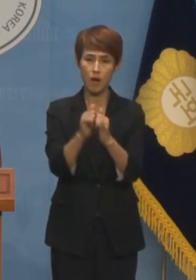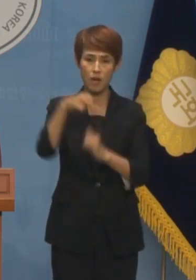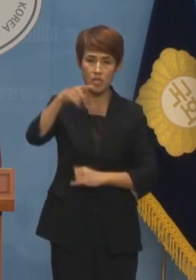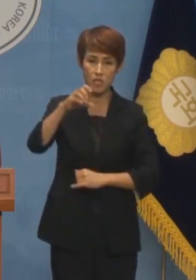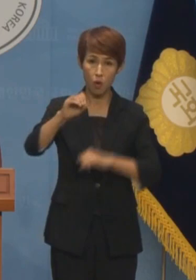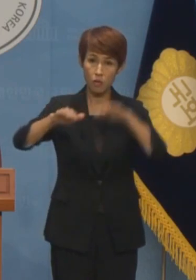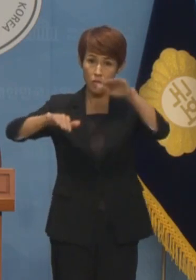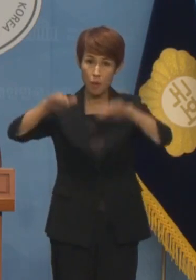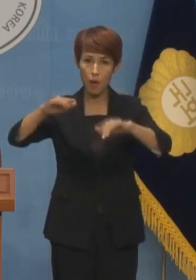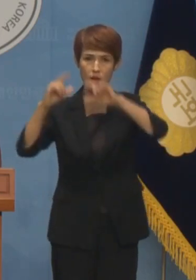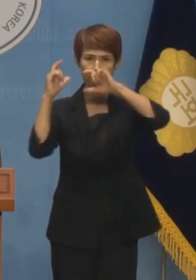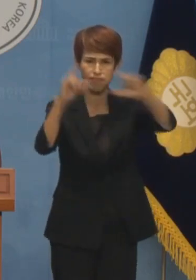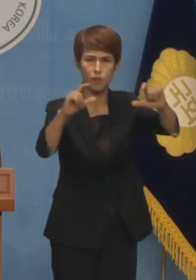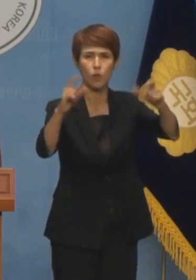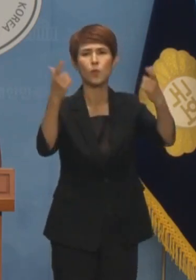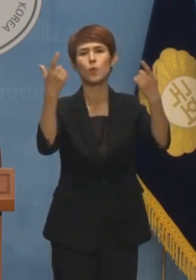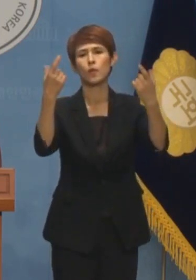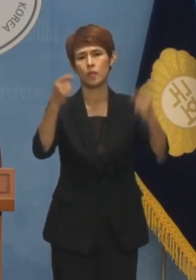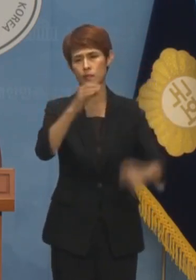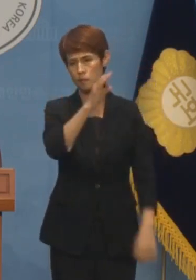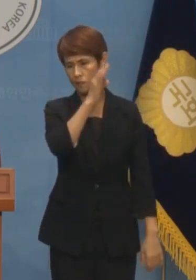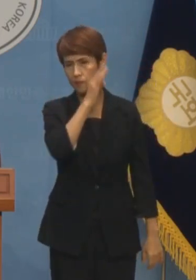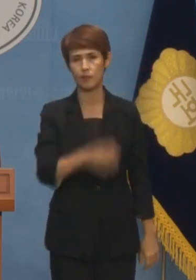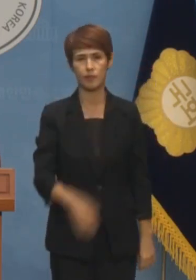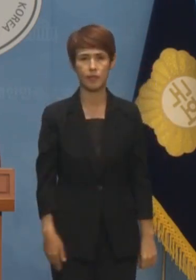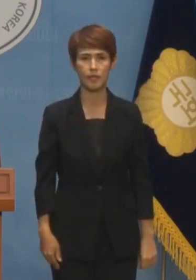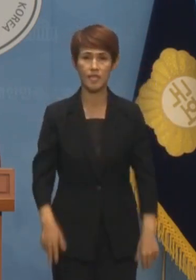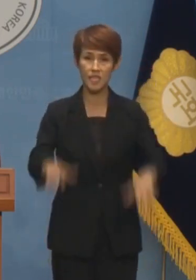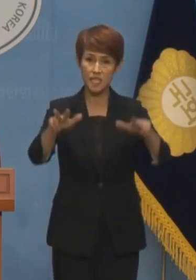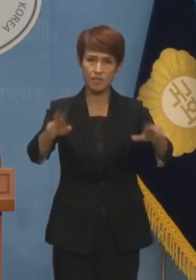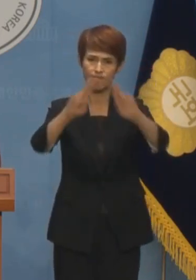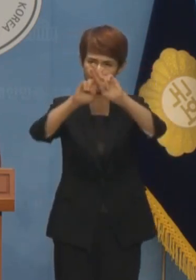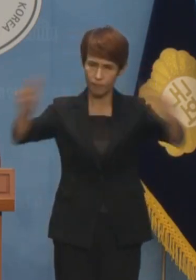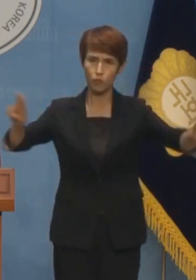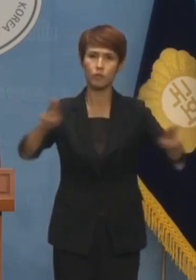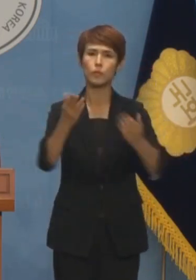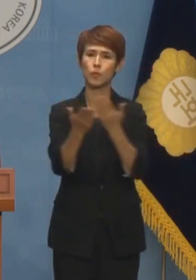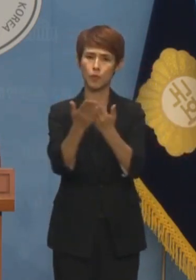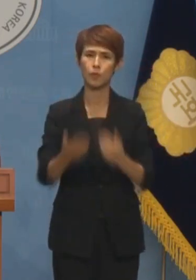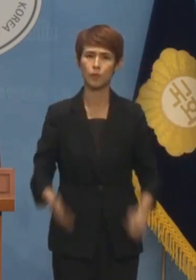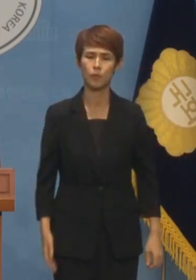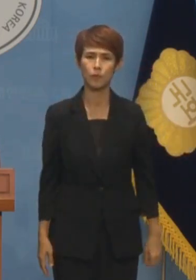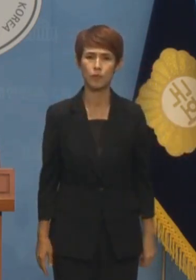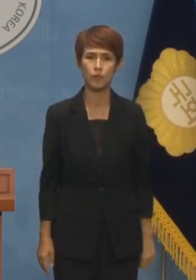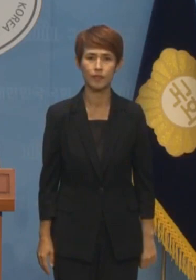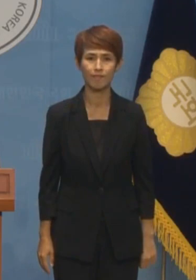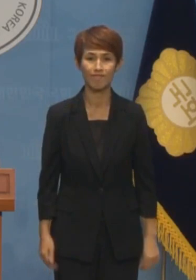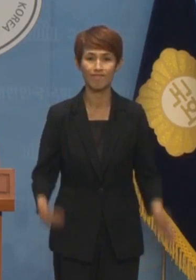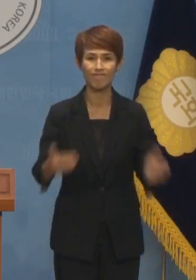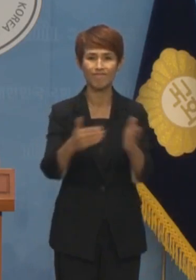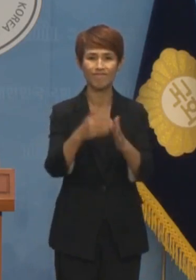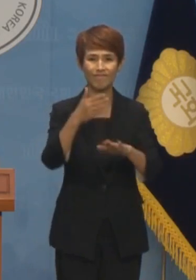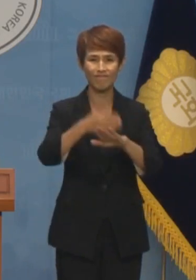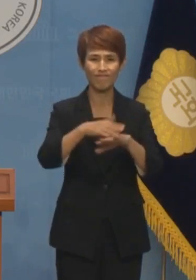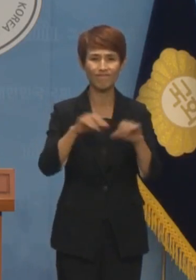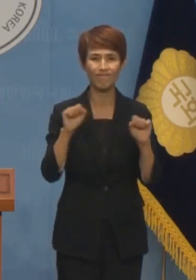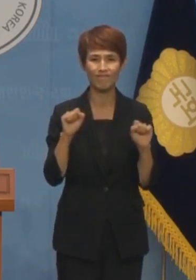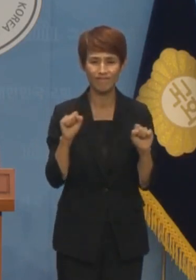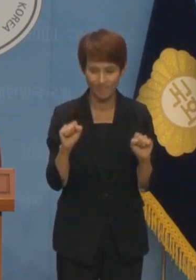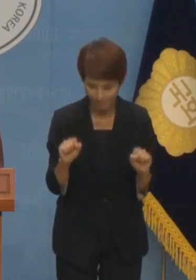대놓고 선포한 부끄러운 결정입니다. 즉각 철회하십시오. 이상입니다.